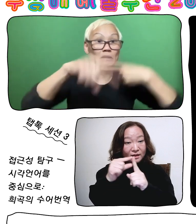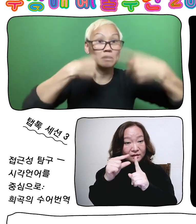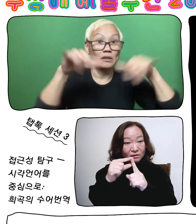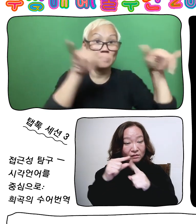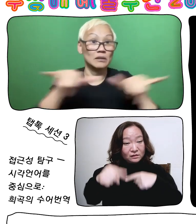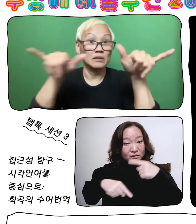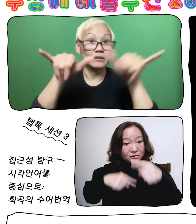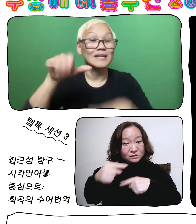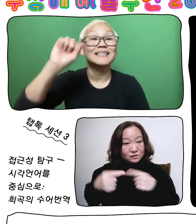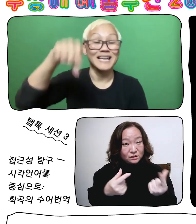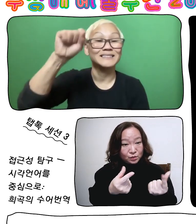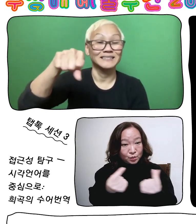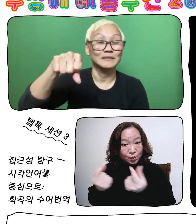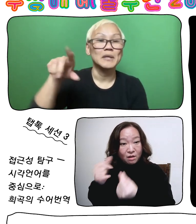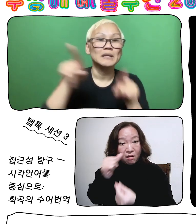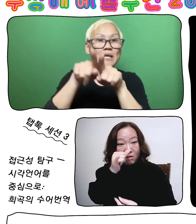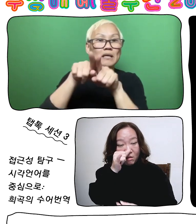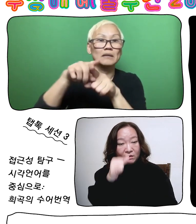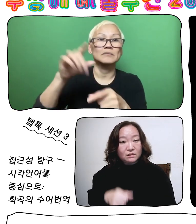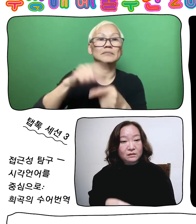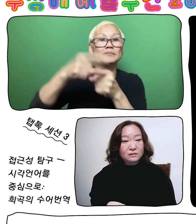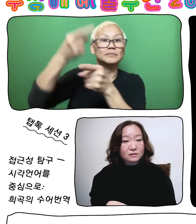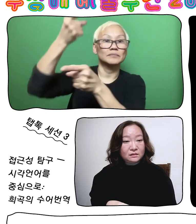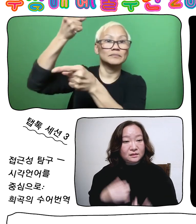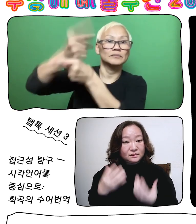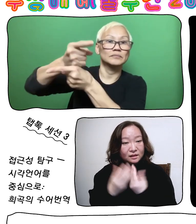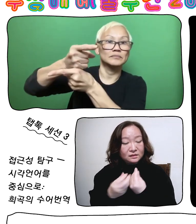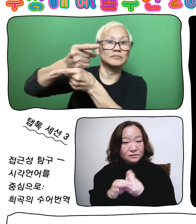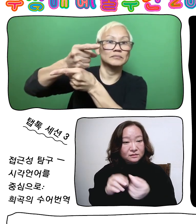ASL에도 동음 이의어가 존재할까요?